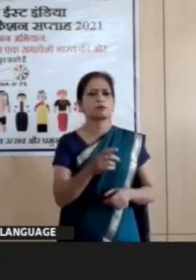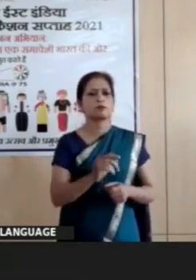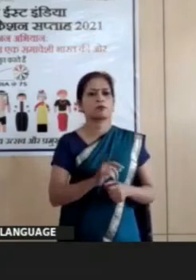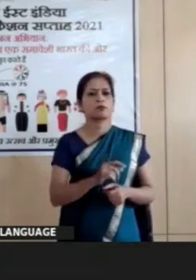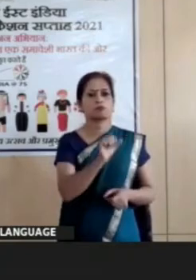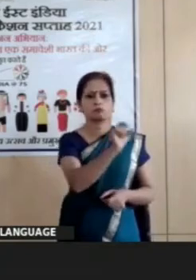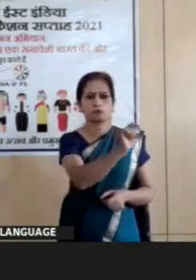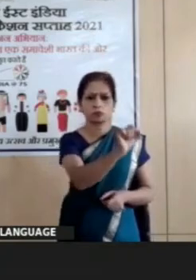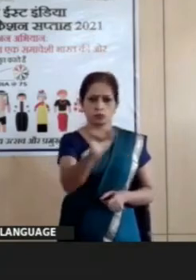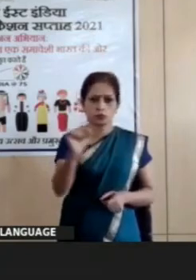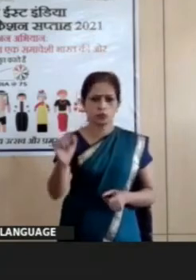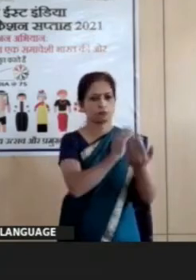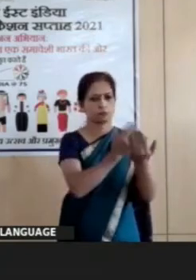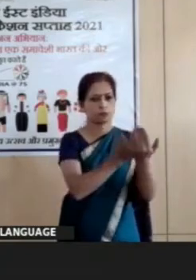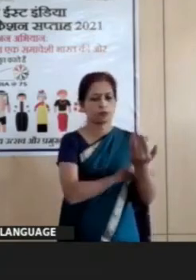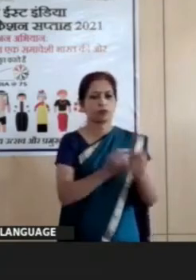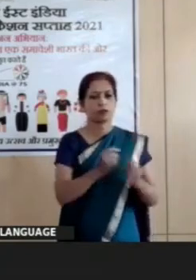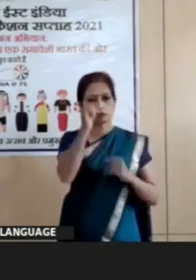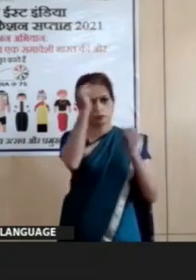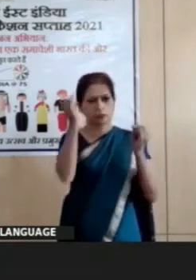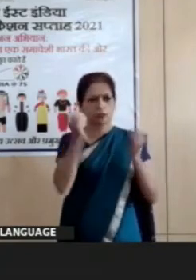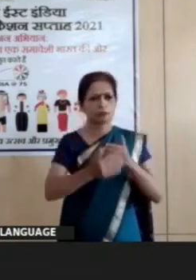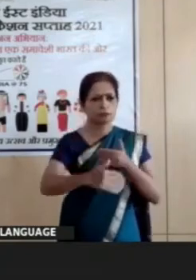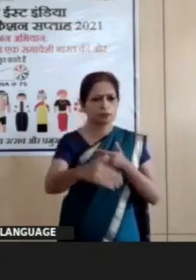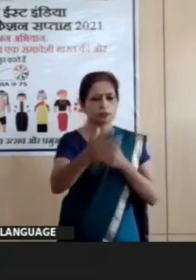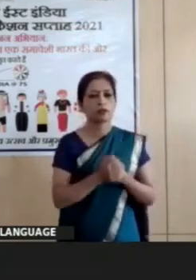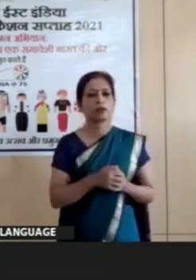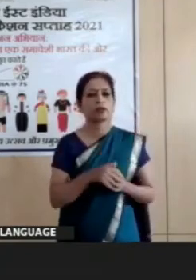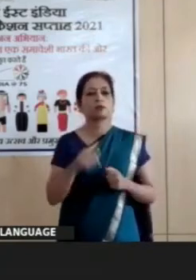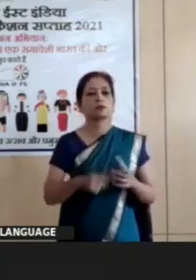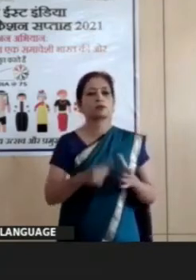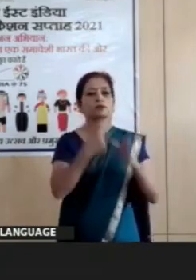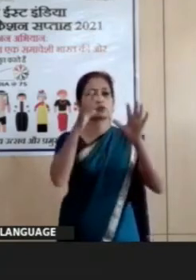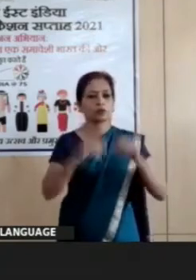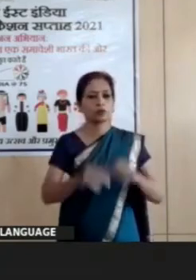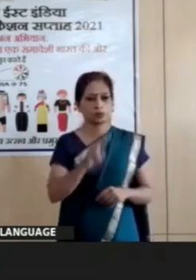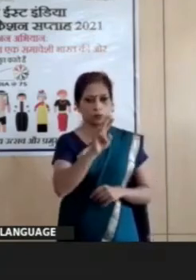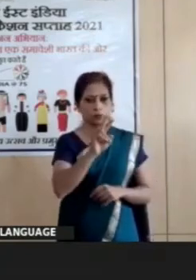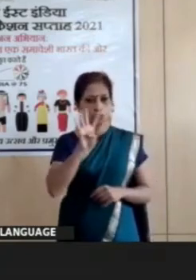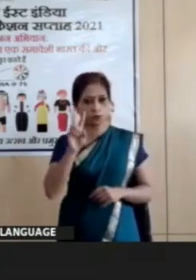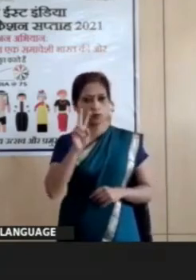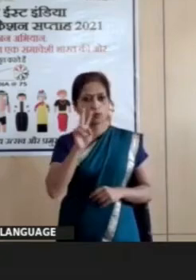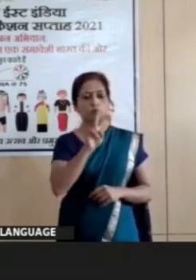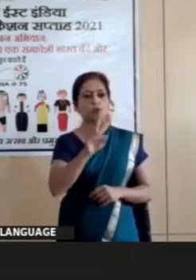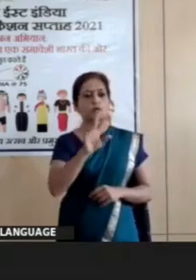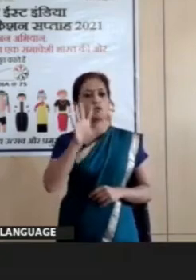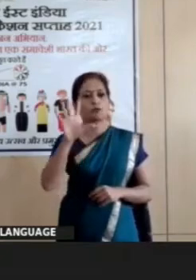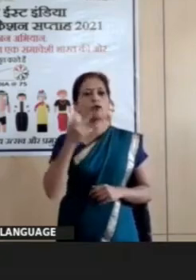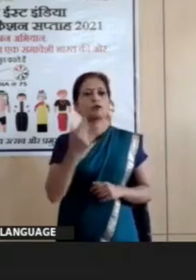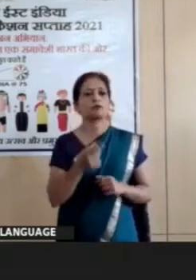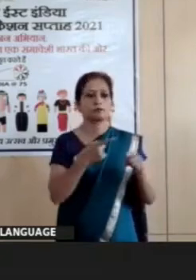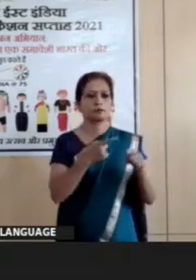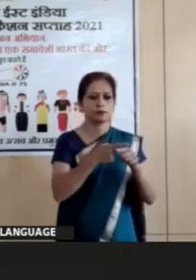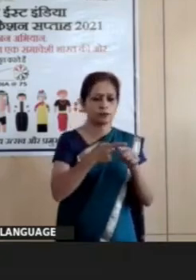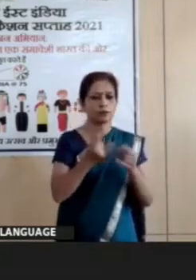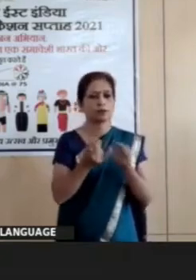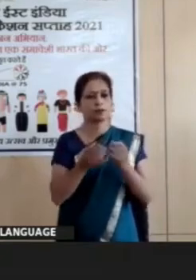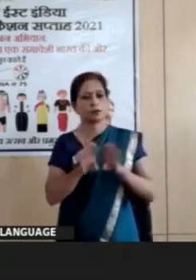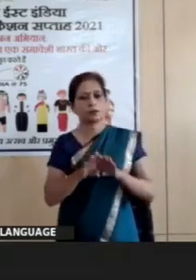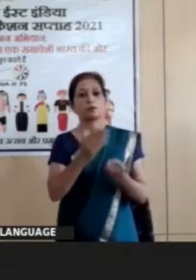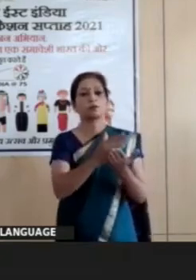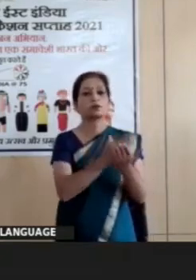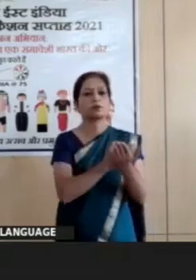का सशक्तिकरण समावेशित भारत की ओर 24 तथा 25 जुलाई 2021 शनिवार तथा रविवार